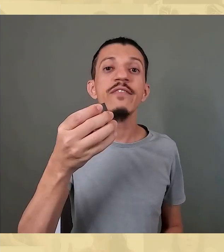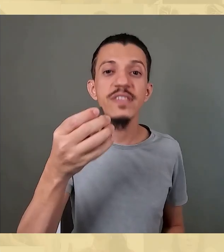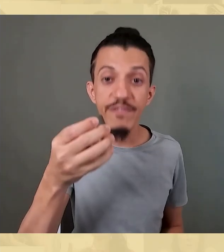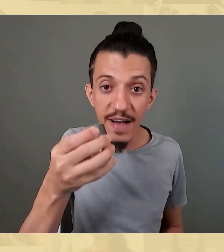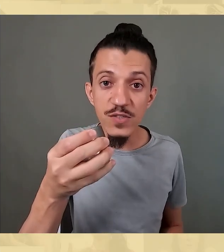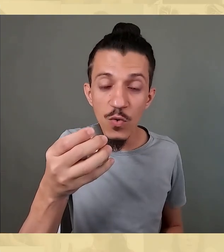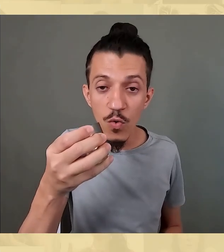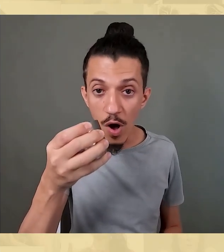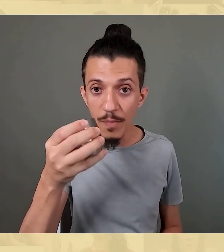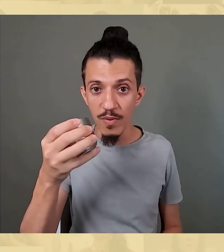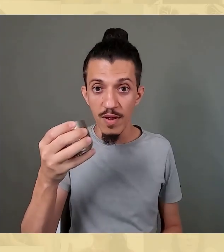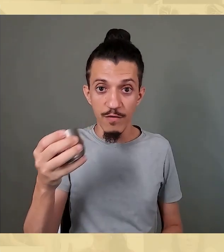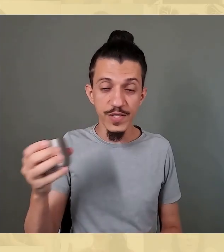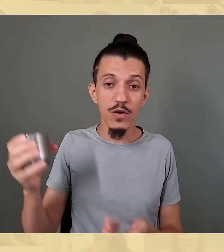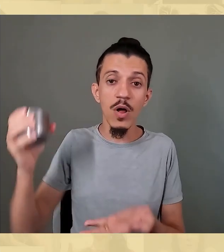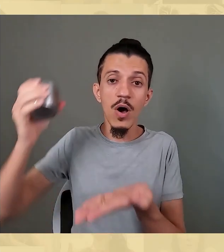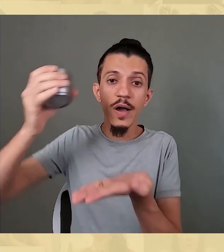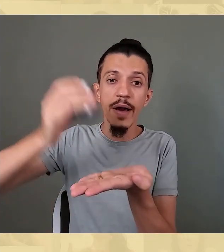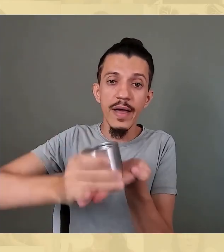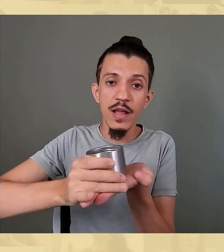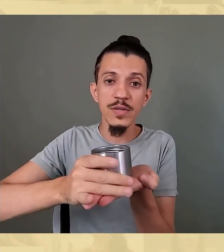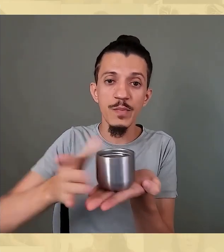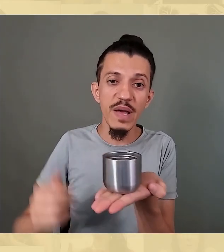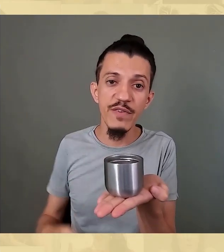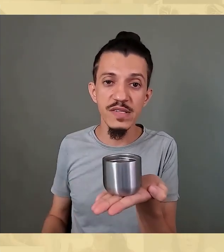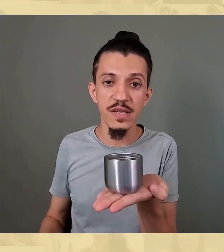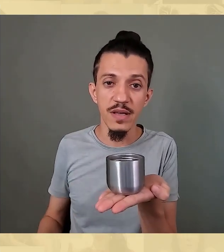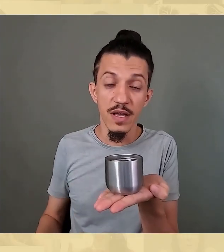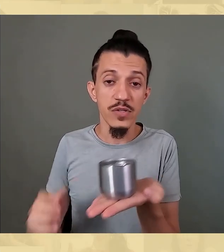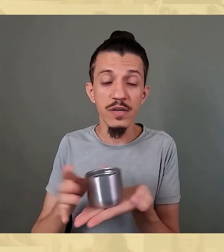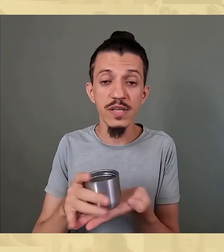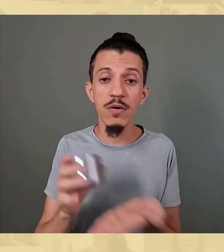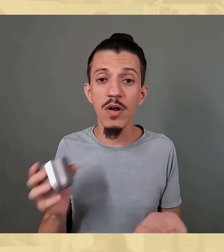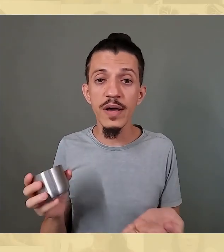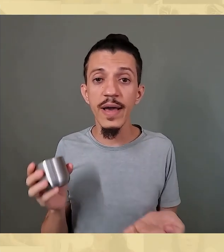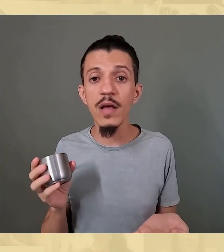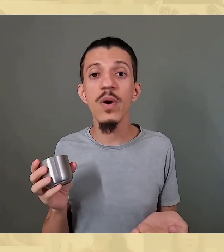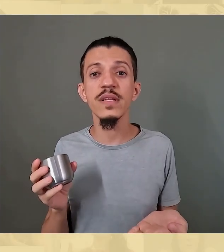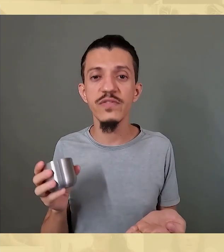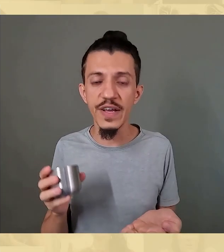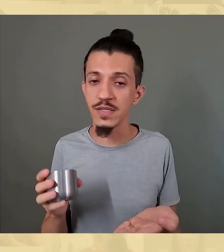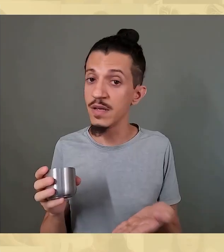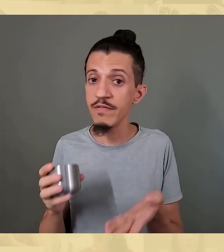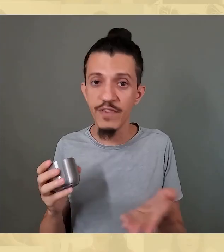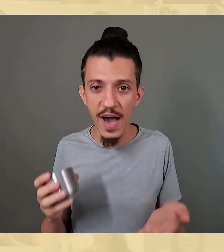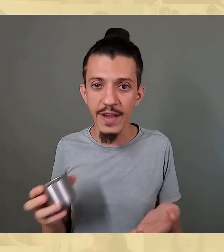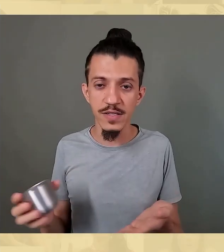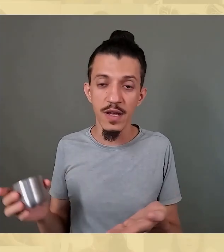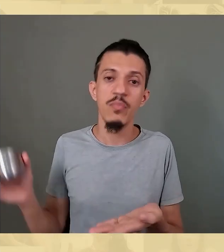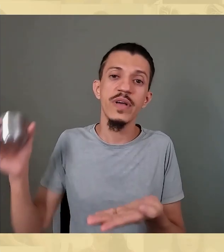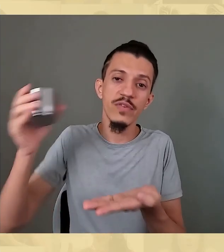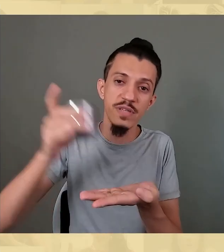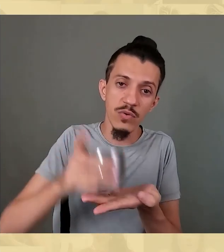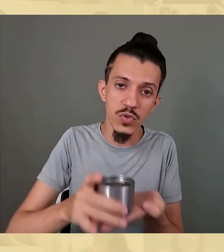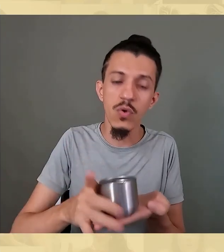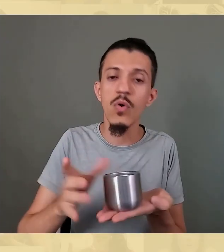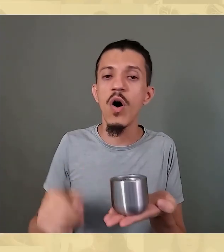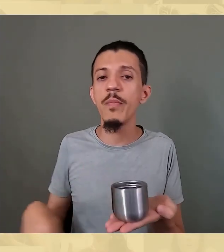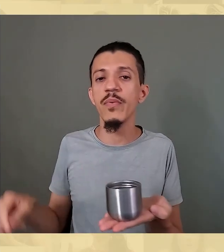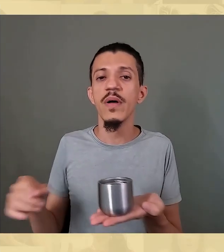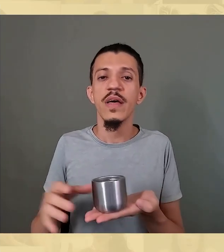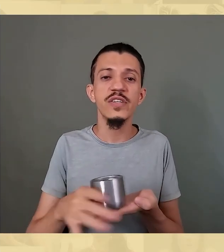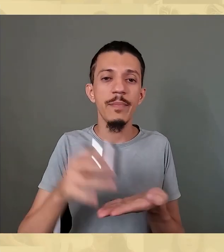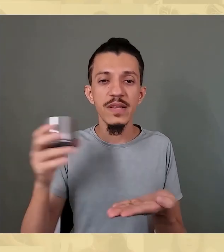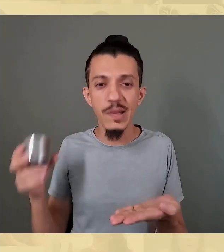o que você faz com o copo? Você coloca ele em uma superfície. Só que você coloca ele quantas vezes? Várias. Porque você usou o